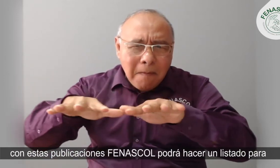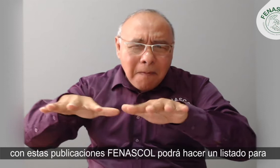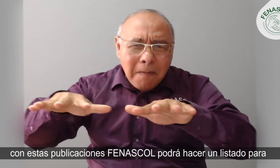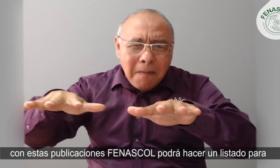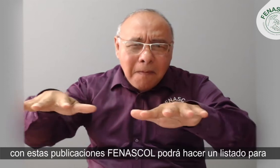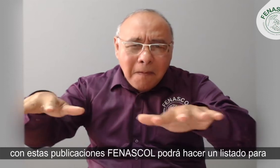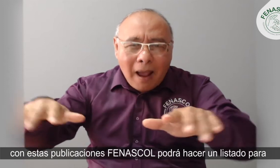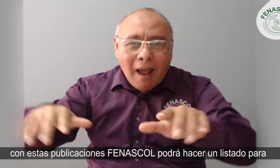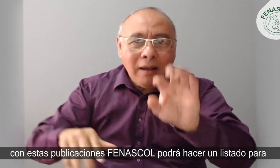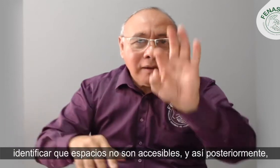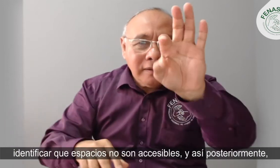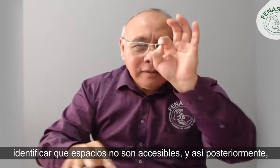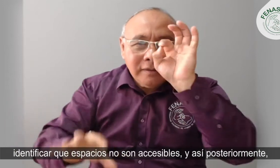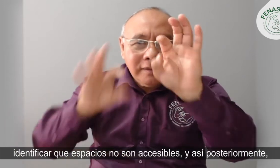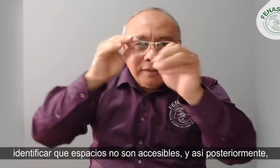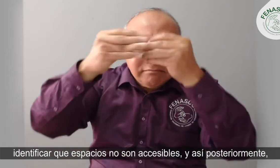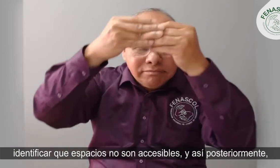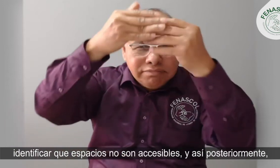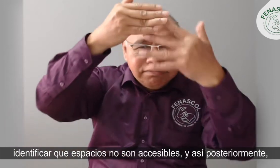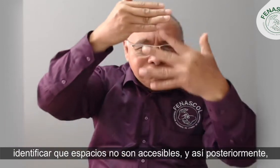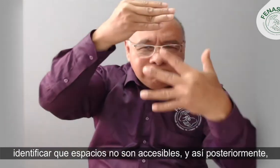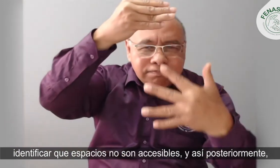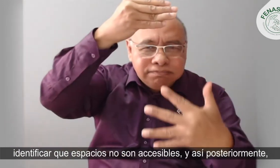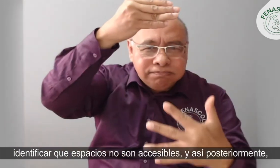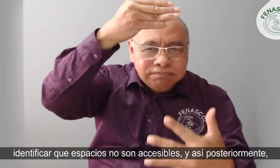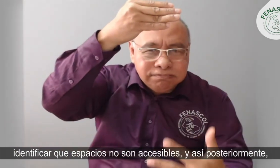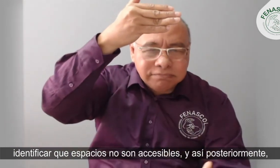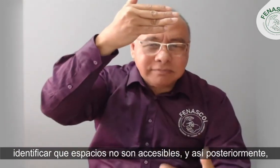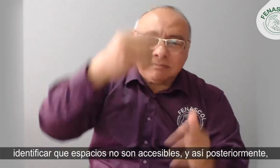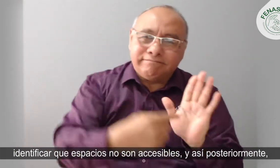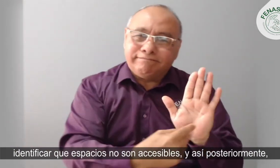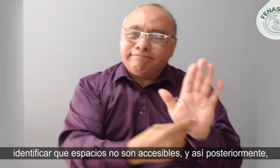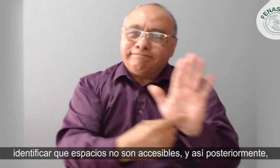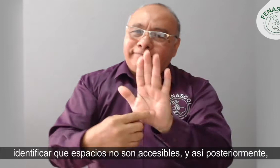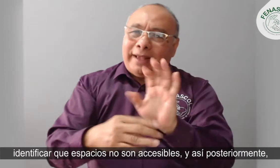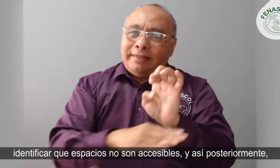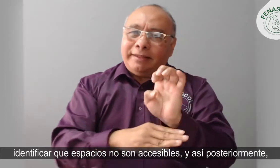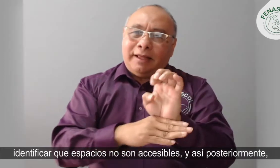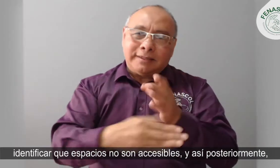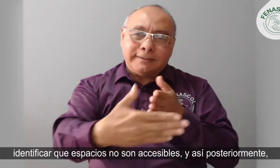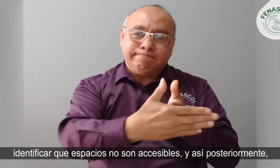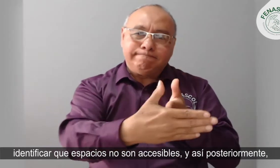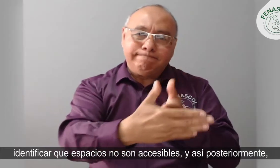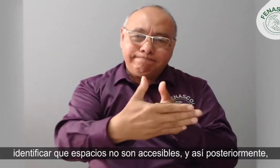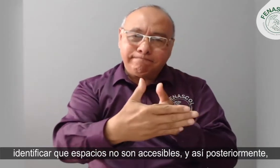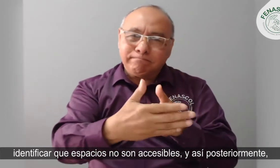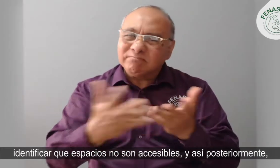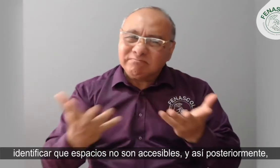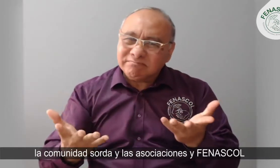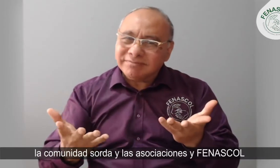FENASCOL podrá hacer un listado para identificar qué espacios no son accesibles y así, posteriormente, la comunidad sorda,